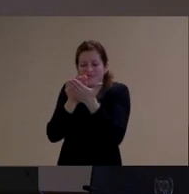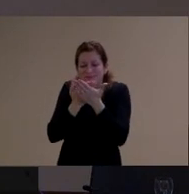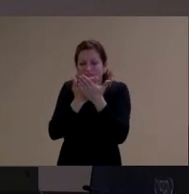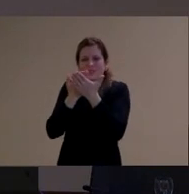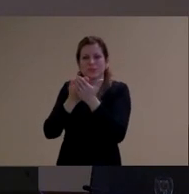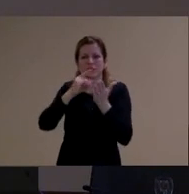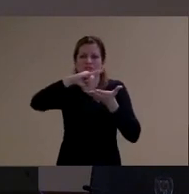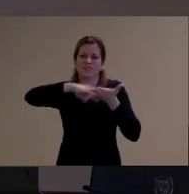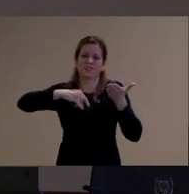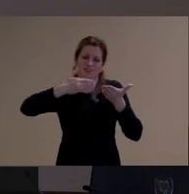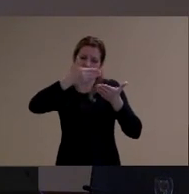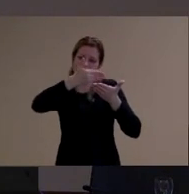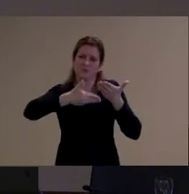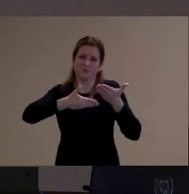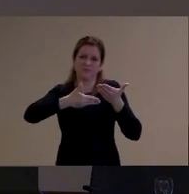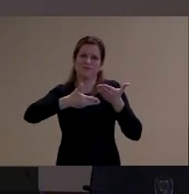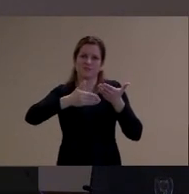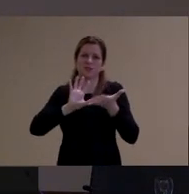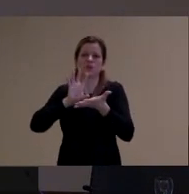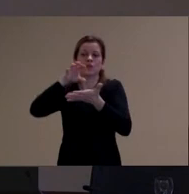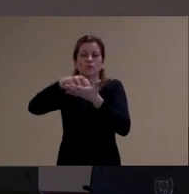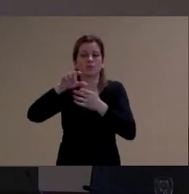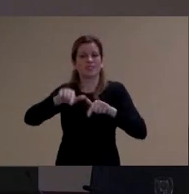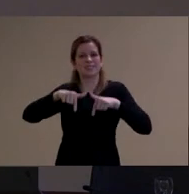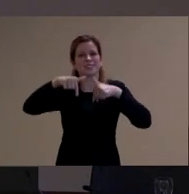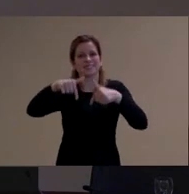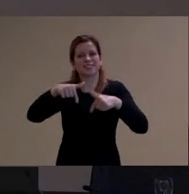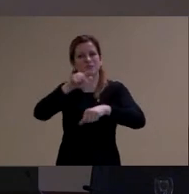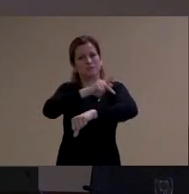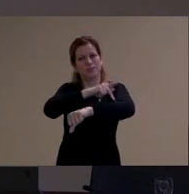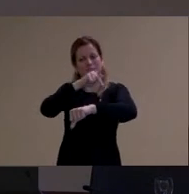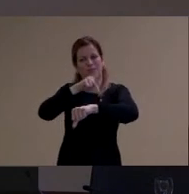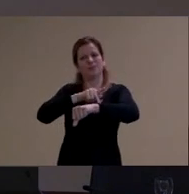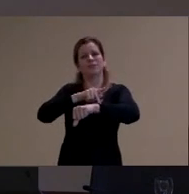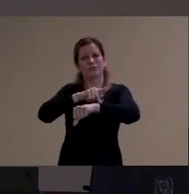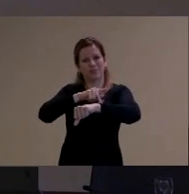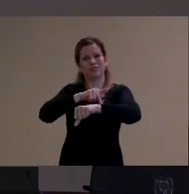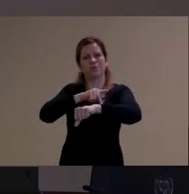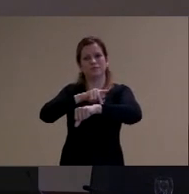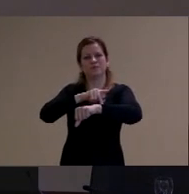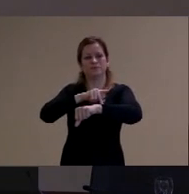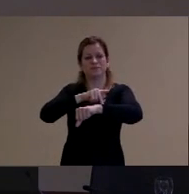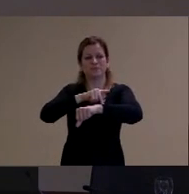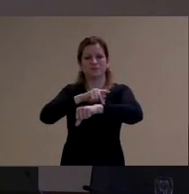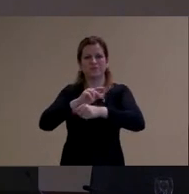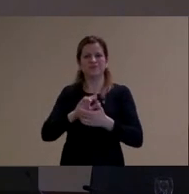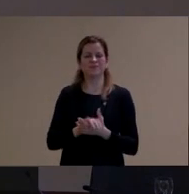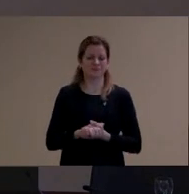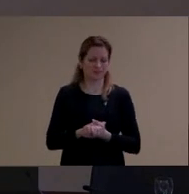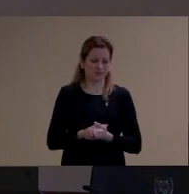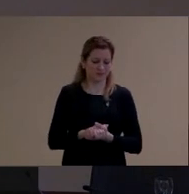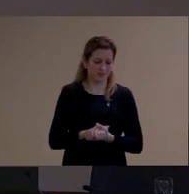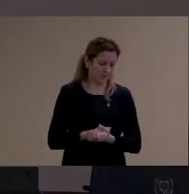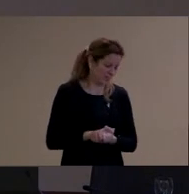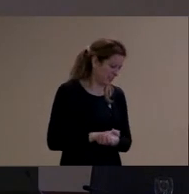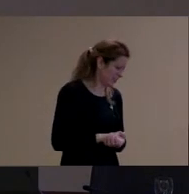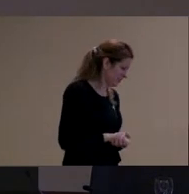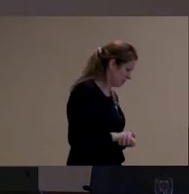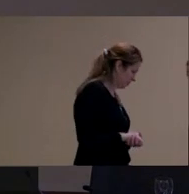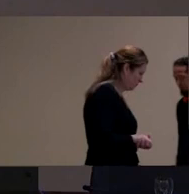indicações nos núcleos da ação pedagógica né mas detalhados é tanto no documento das orientações com a o